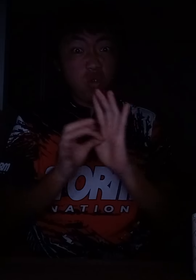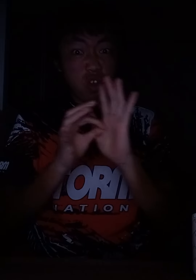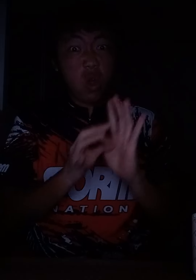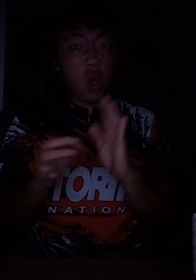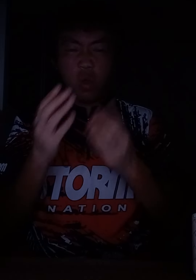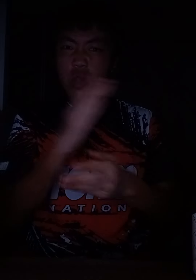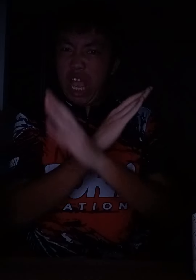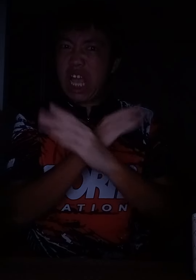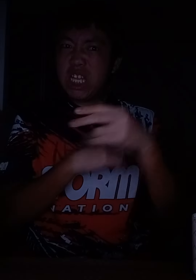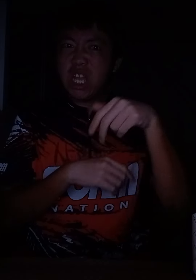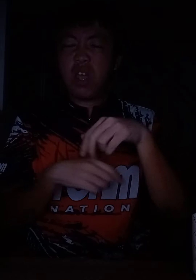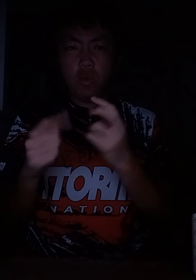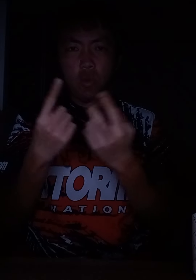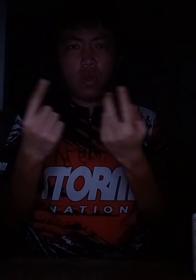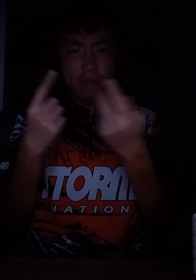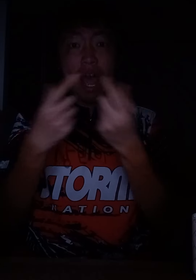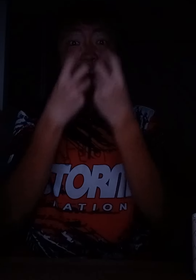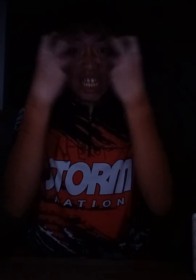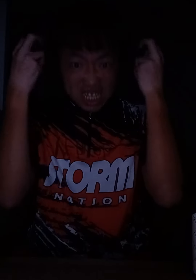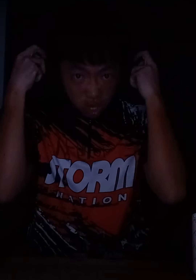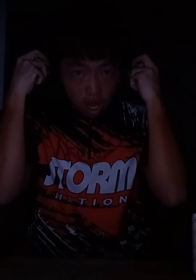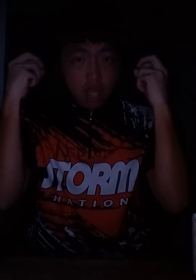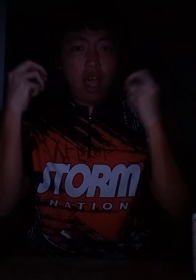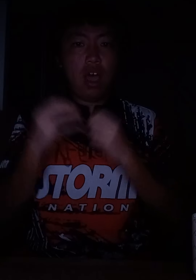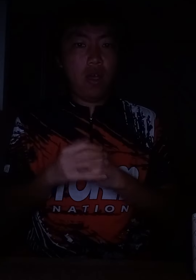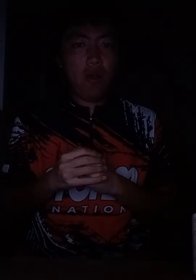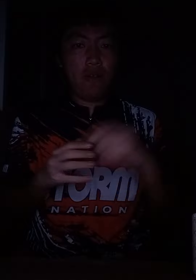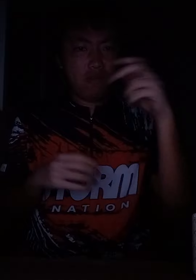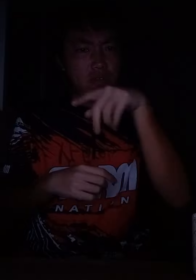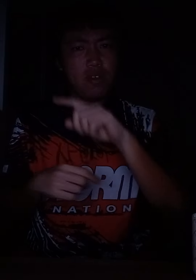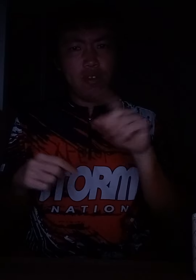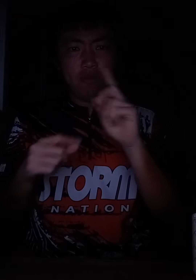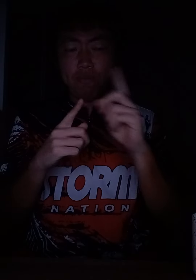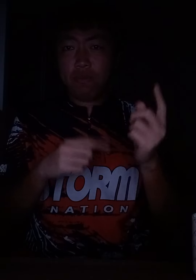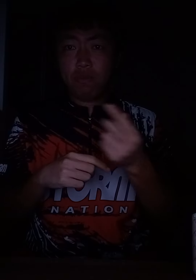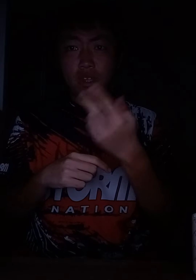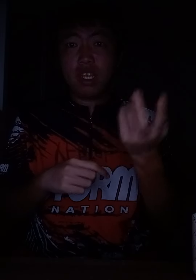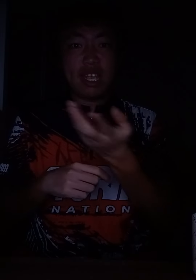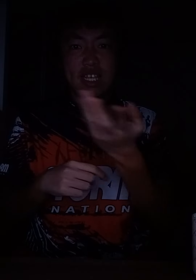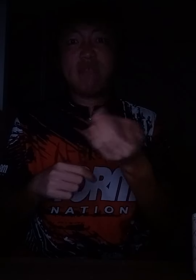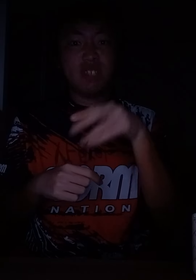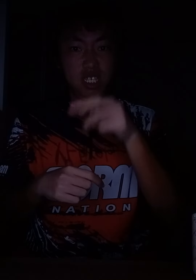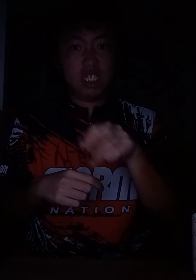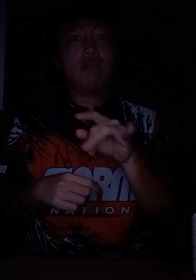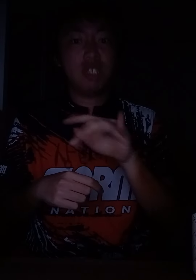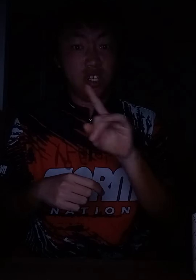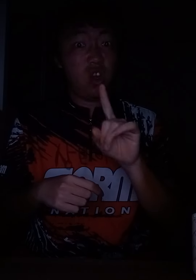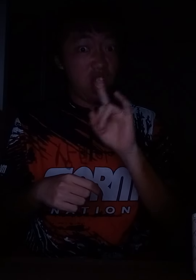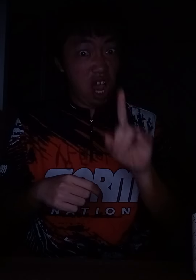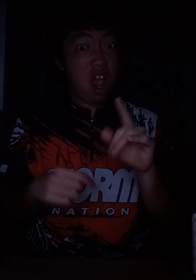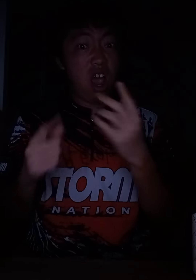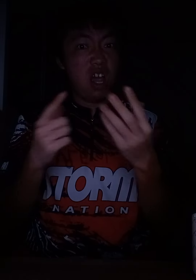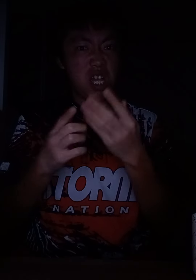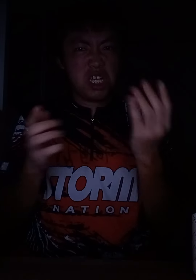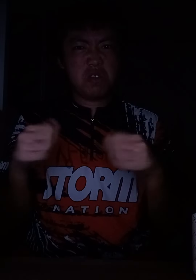코로나19에 걸리지도 않았는데 왜 마스크를 써야 하냐? 병원 가서 정상이라고 하면 당신들이 책임질 거냐? 이런 식으로